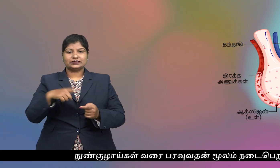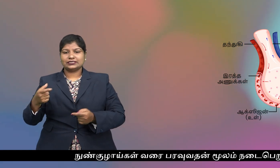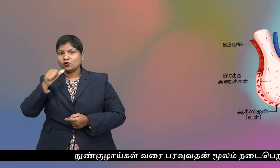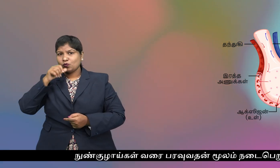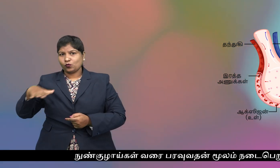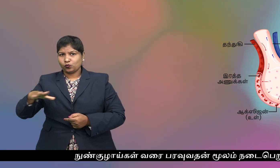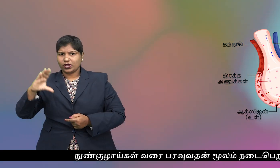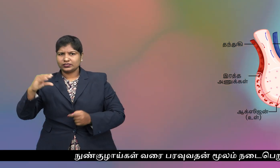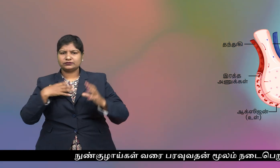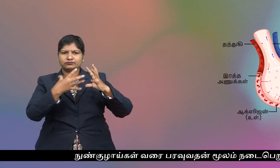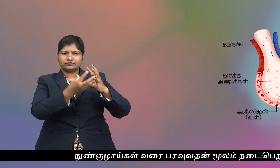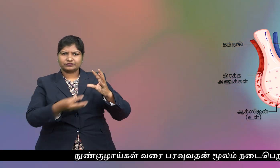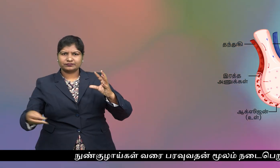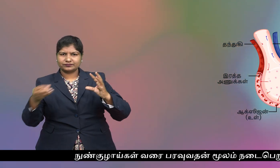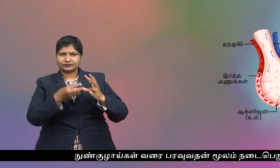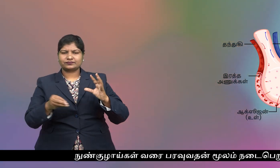நுண்குழாய்கள் வரை பரவுவதன் மூலம் நடைபெறுகிறது.